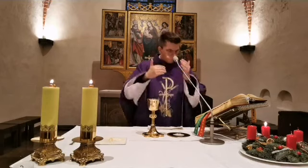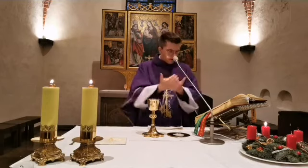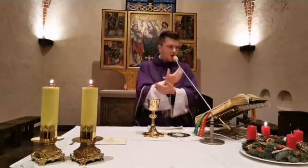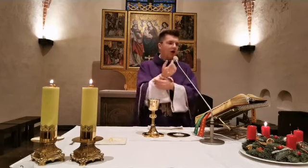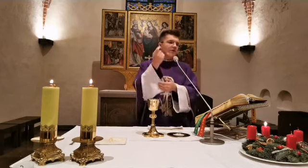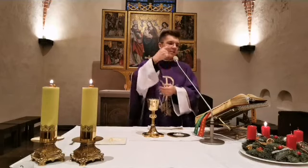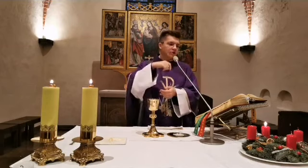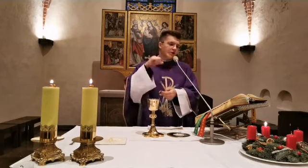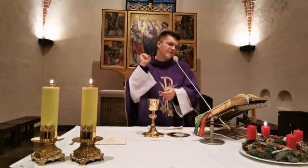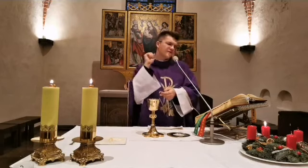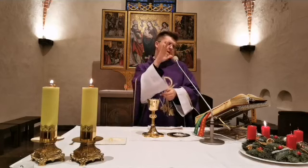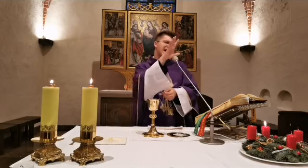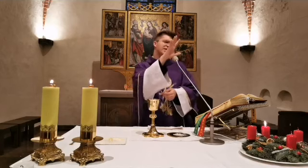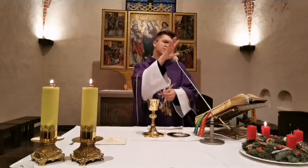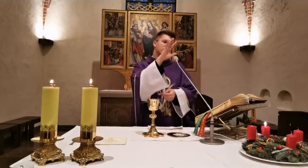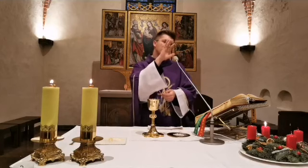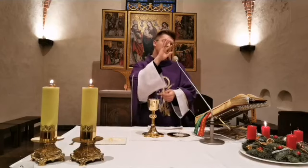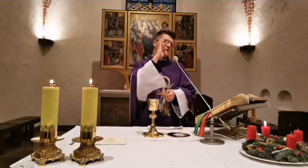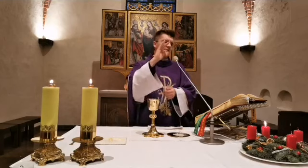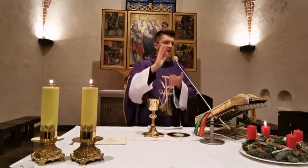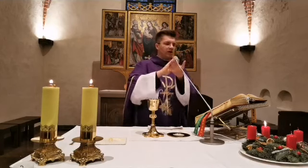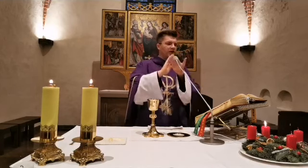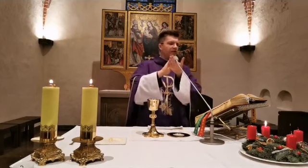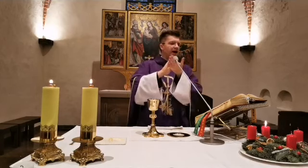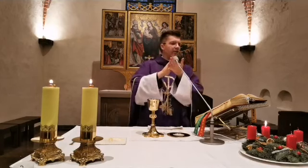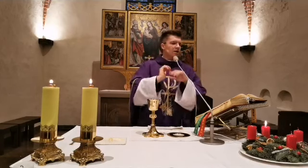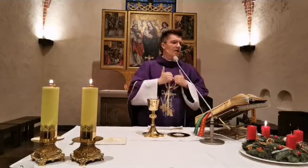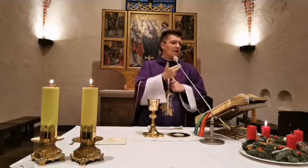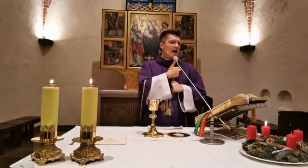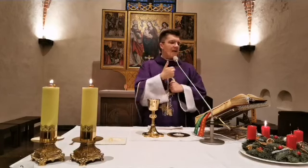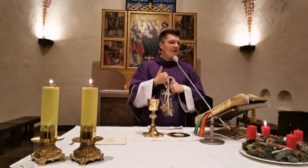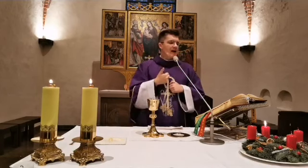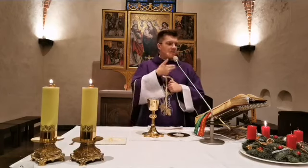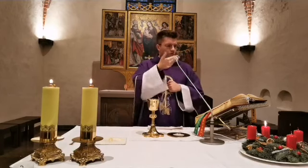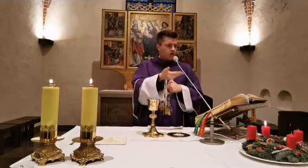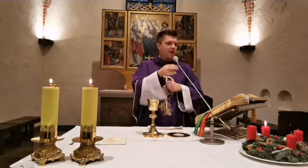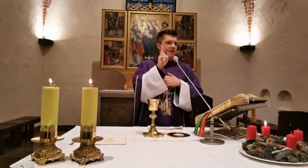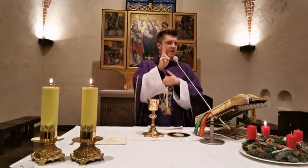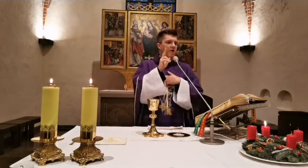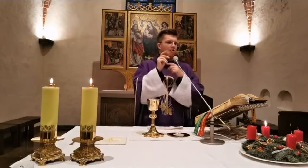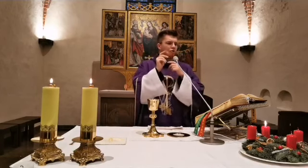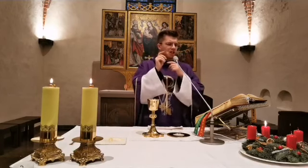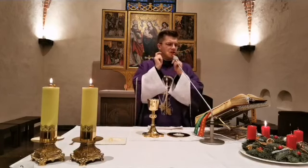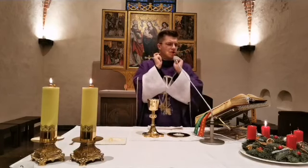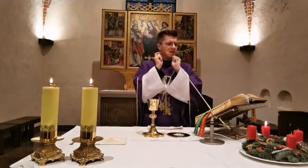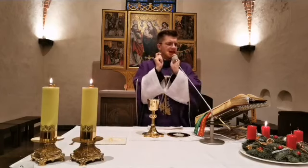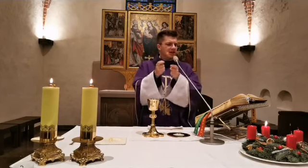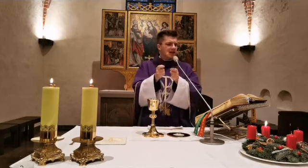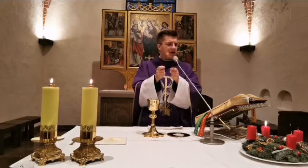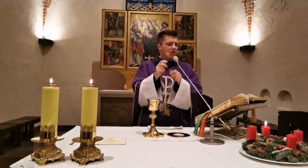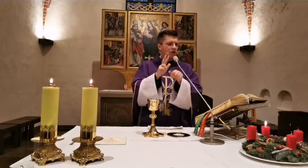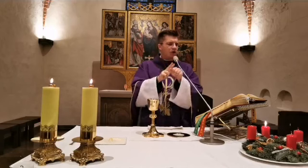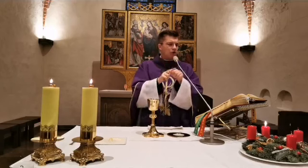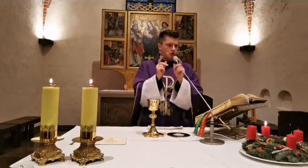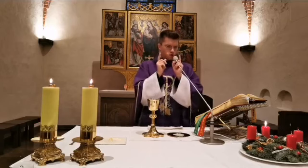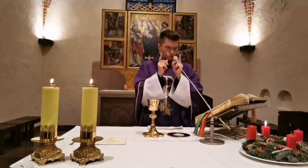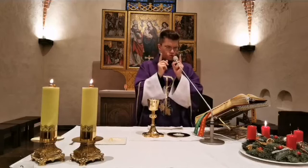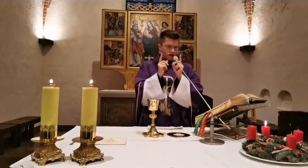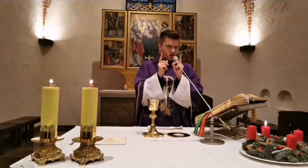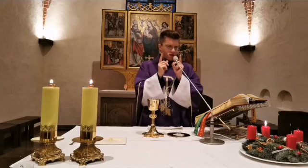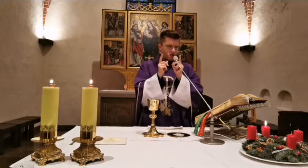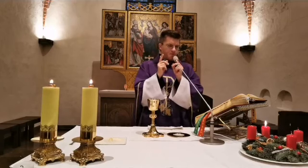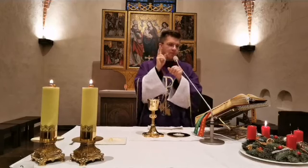Jezus ponownie przyjdzie w blasku swojej chwały, aby nam udzielić obiecanych darów,